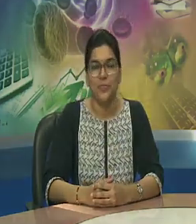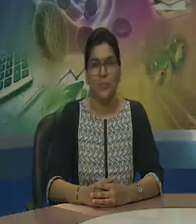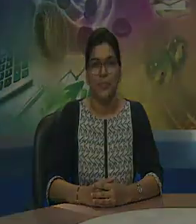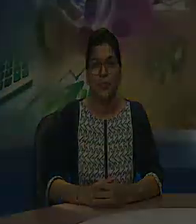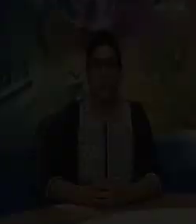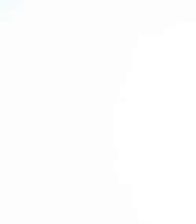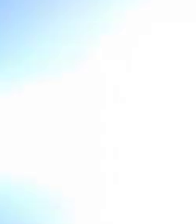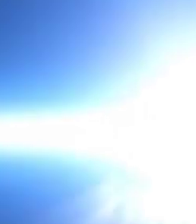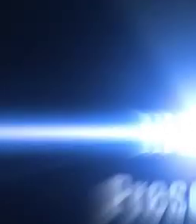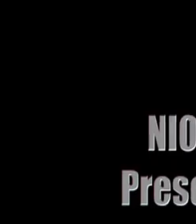Namaste.